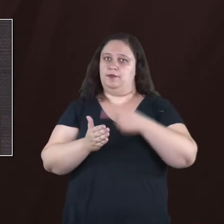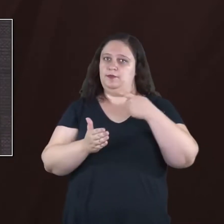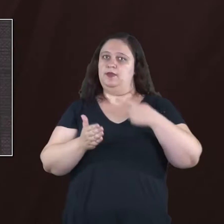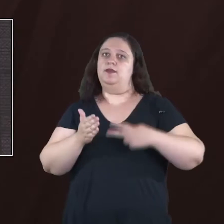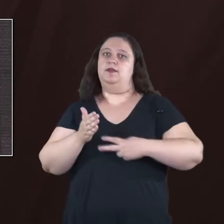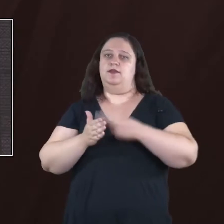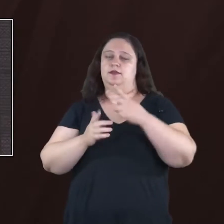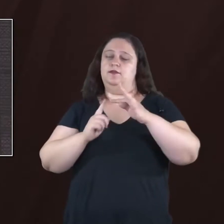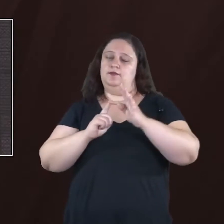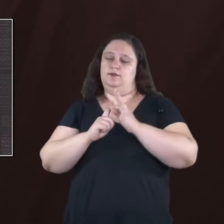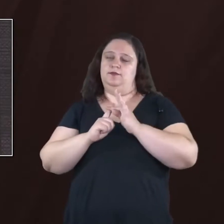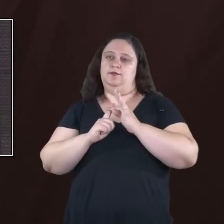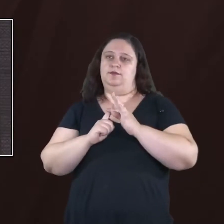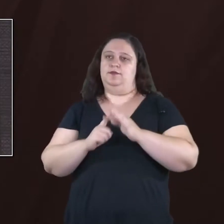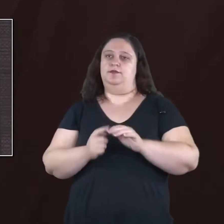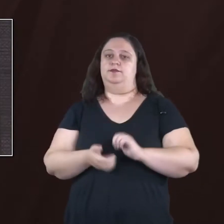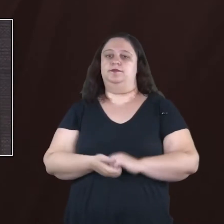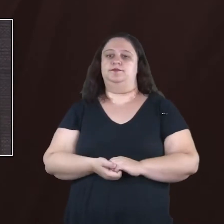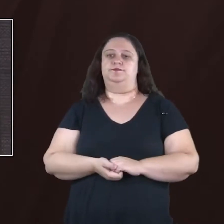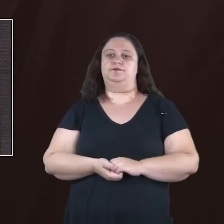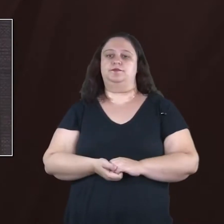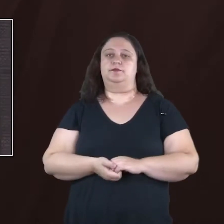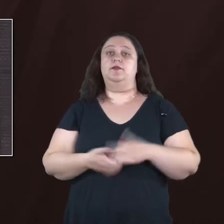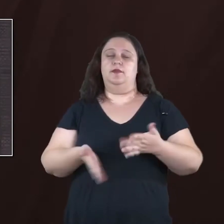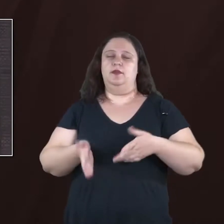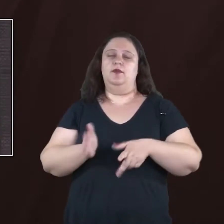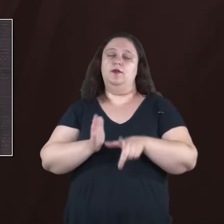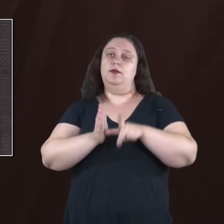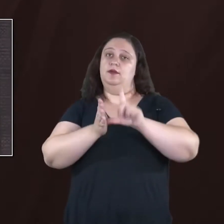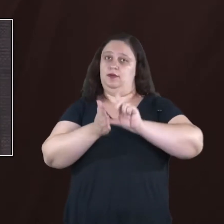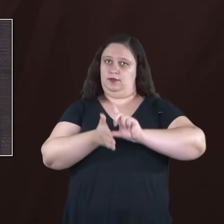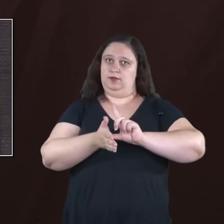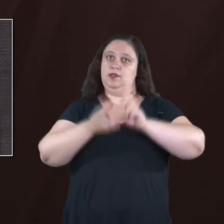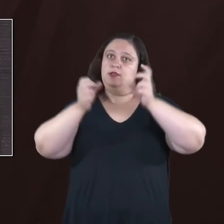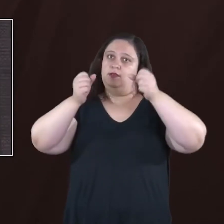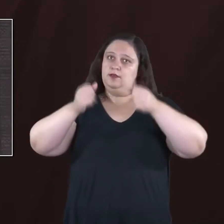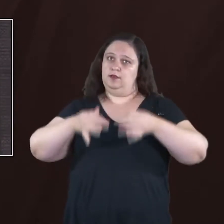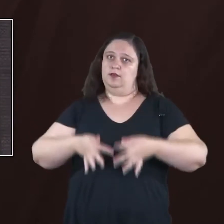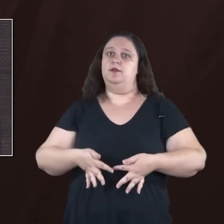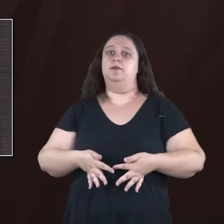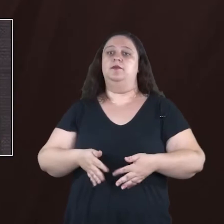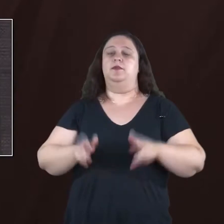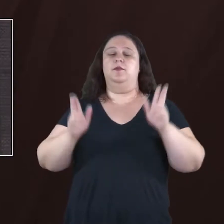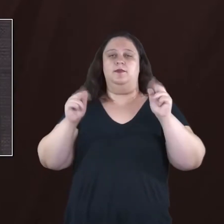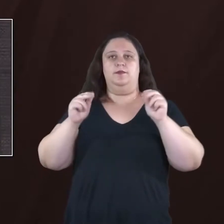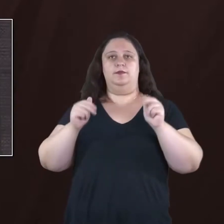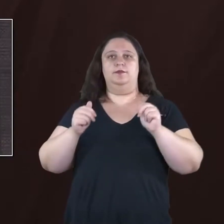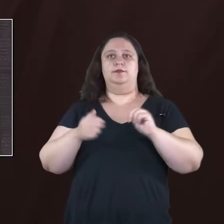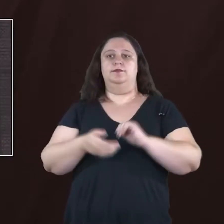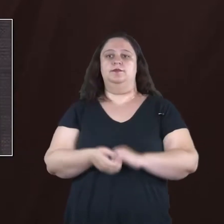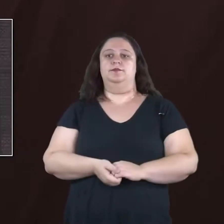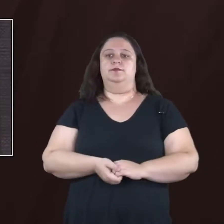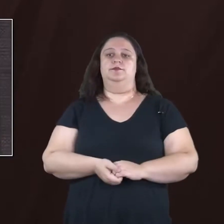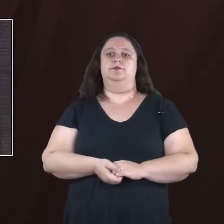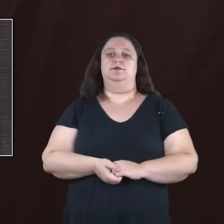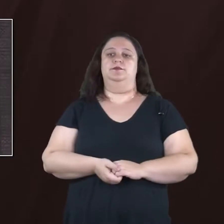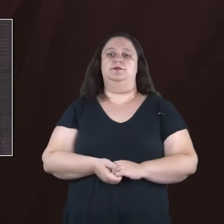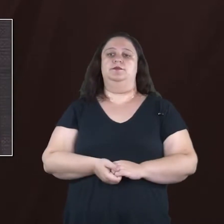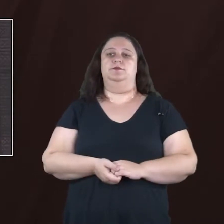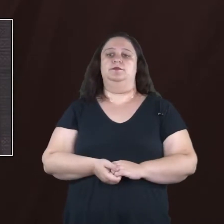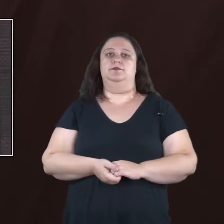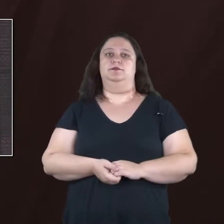Timóteo. E antes disso nós explicamos um pouco sobre